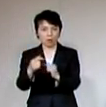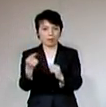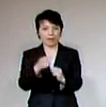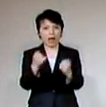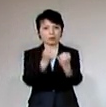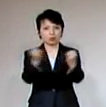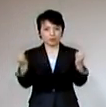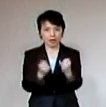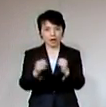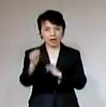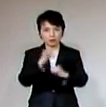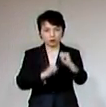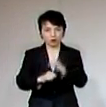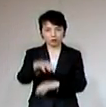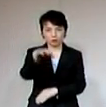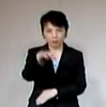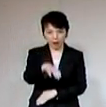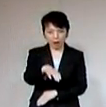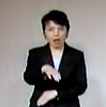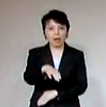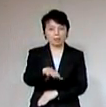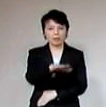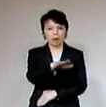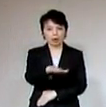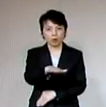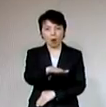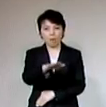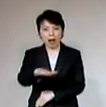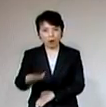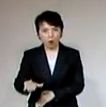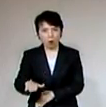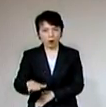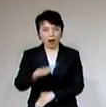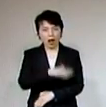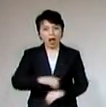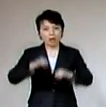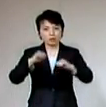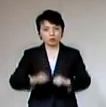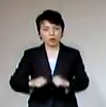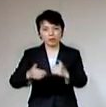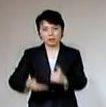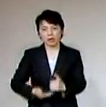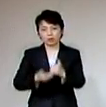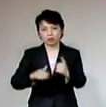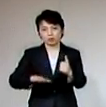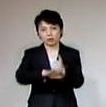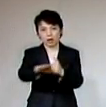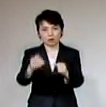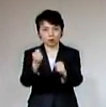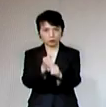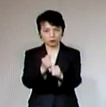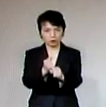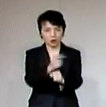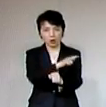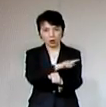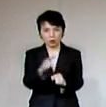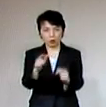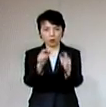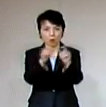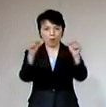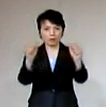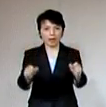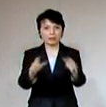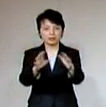が活動活躍する場や子どもや孫が健やかに育つ環境づくりなど多岐にわたる問題について